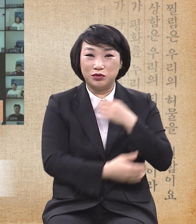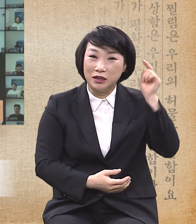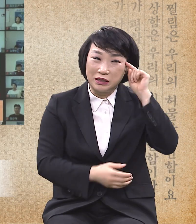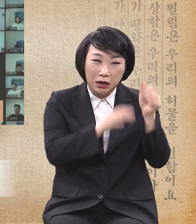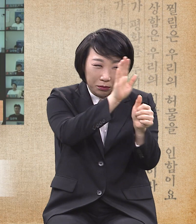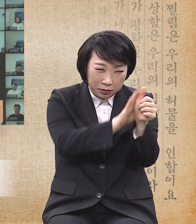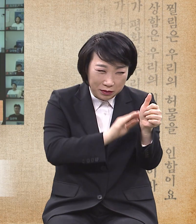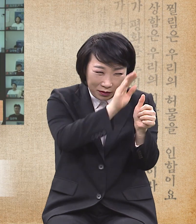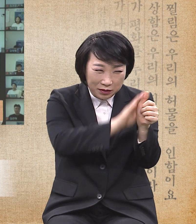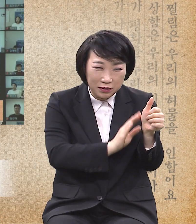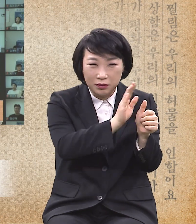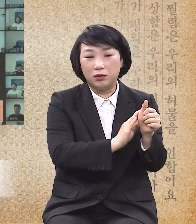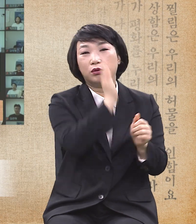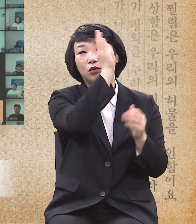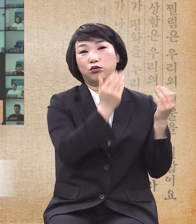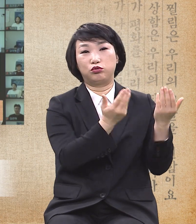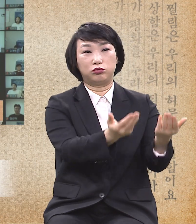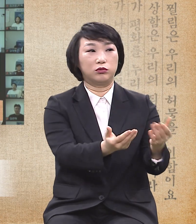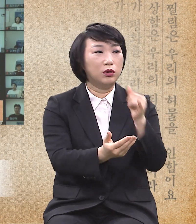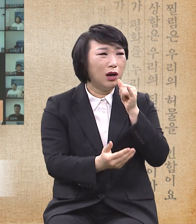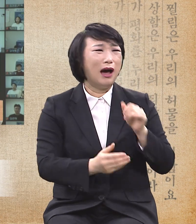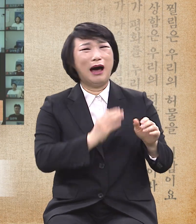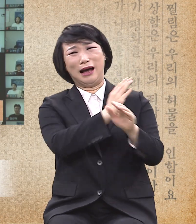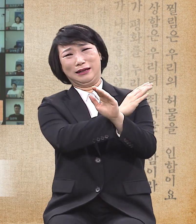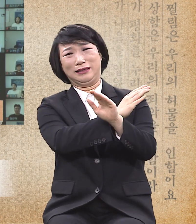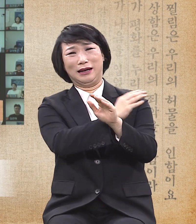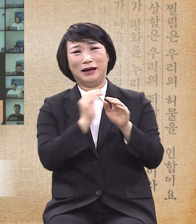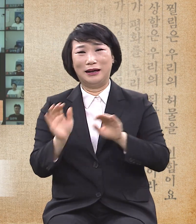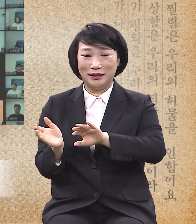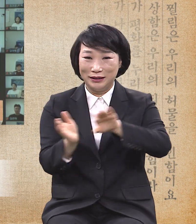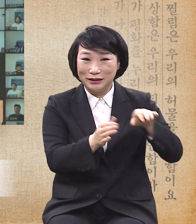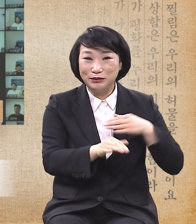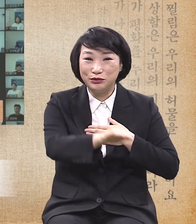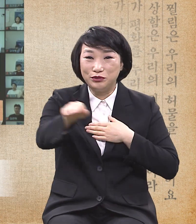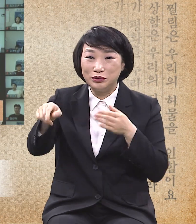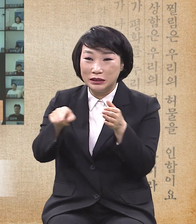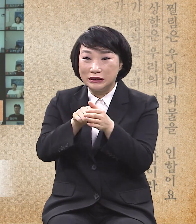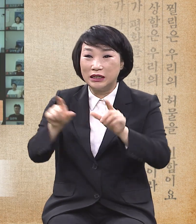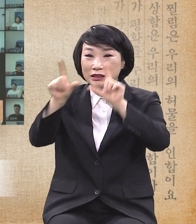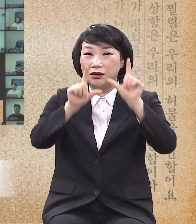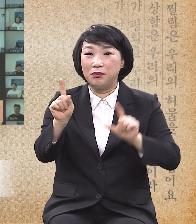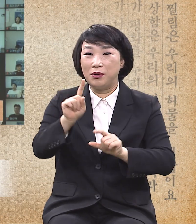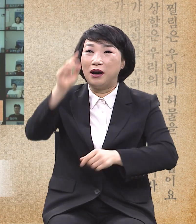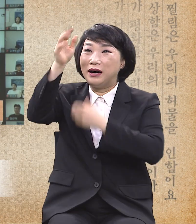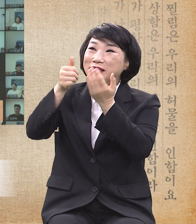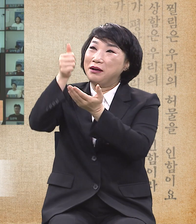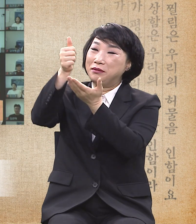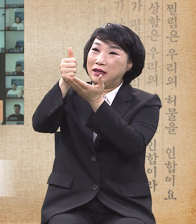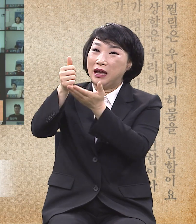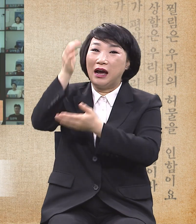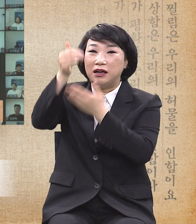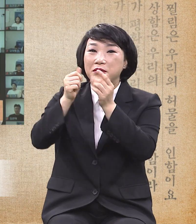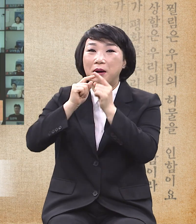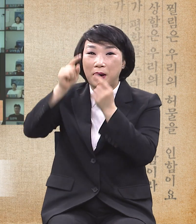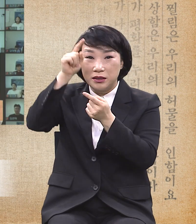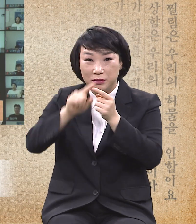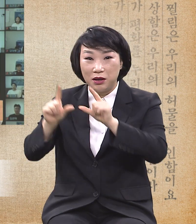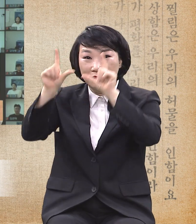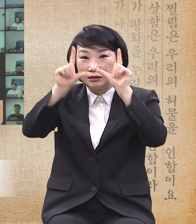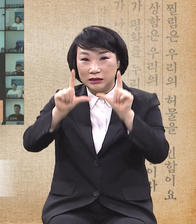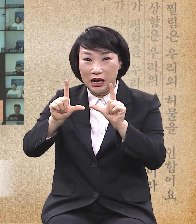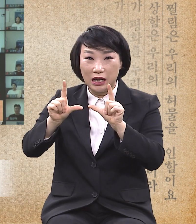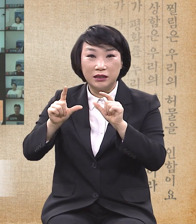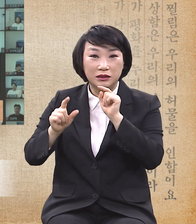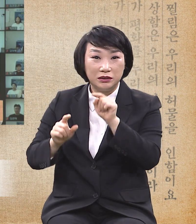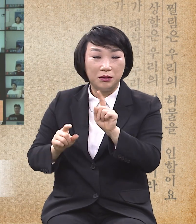생각에 비움 맞추기 바빠. 아니, 우리 신앙생활은 하나님 앞에 하나님의 말씀대로 살아야